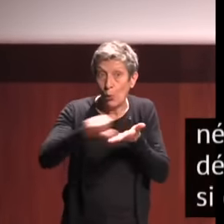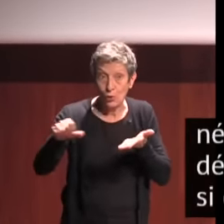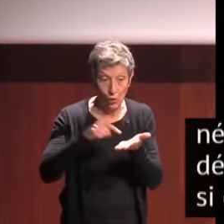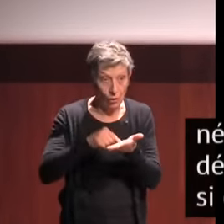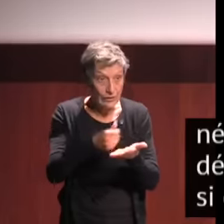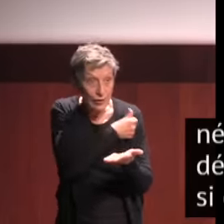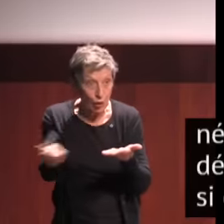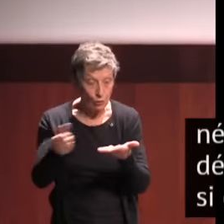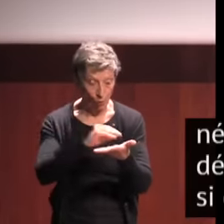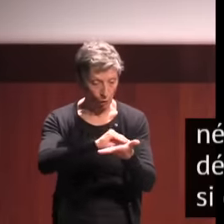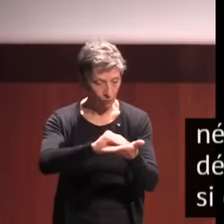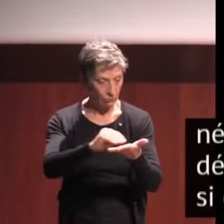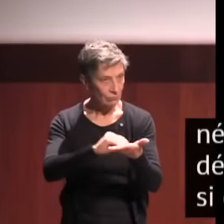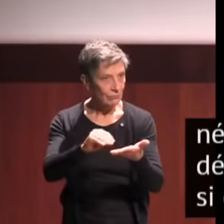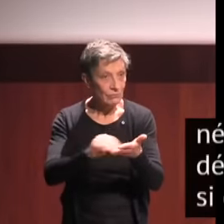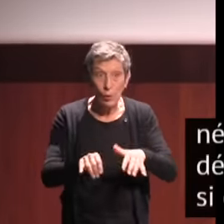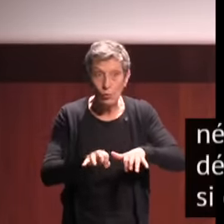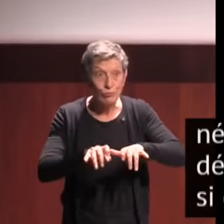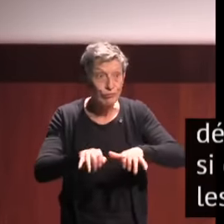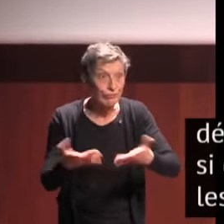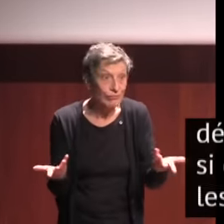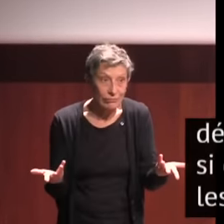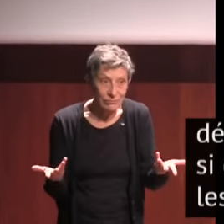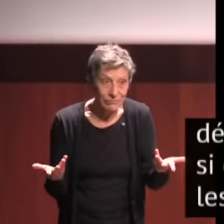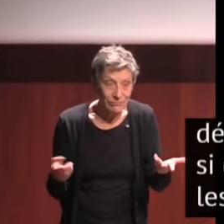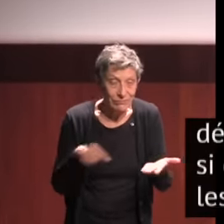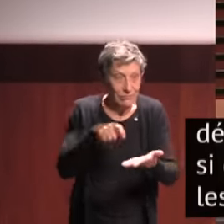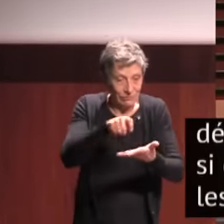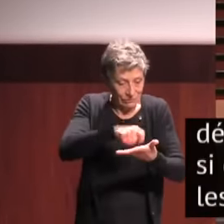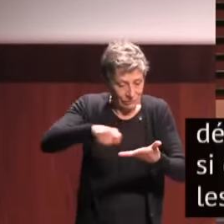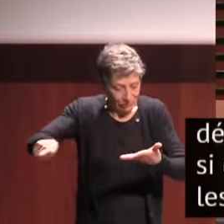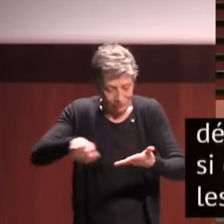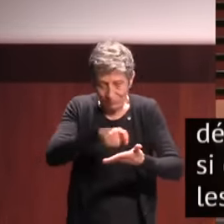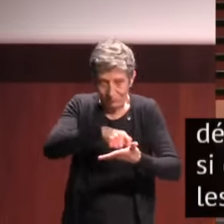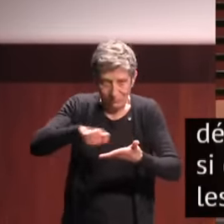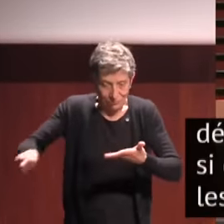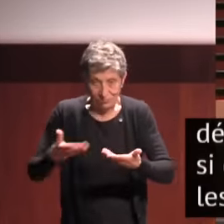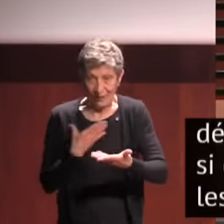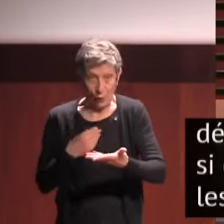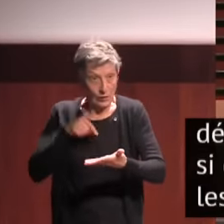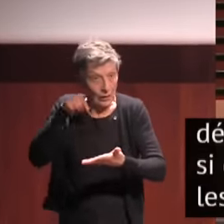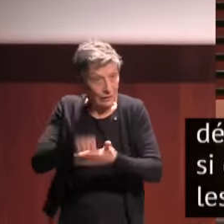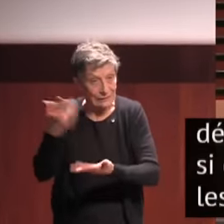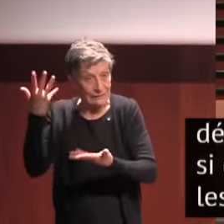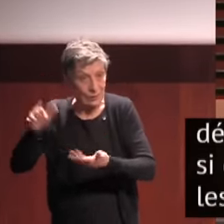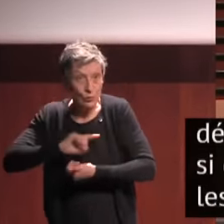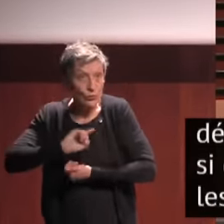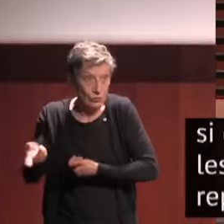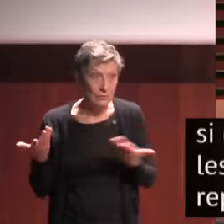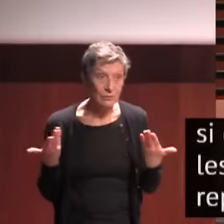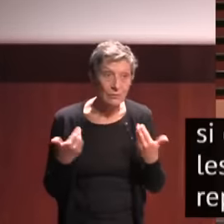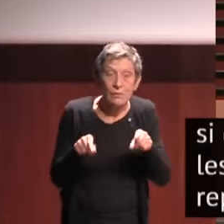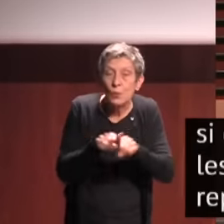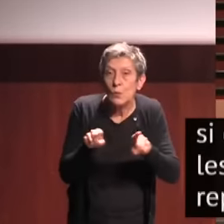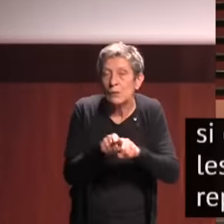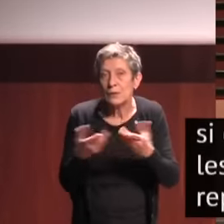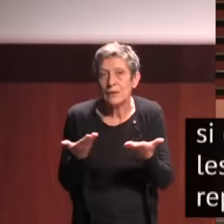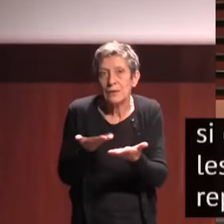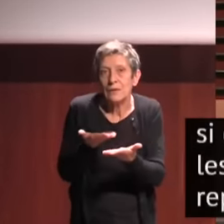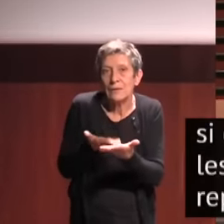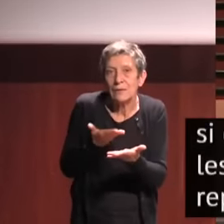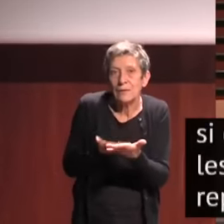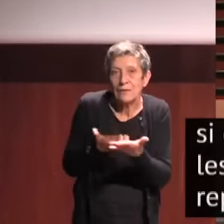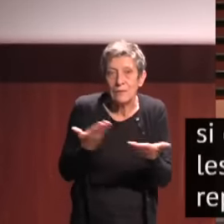scriptural. Ce geste ne peut être limité à la représentation graphique de la langue française, encore moins être relié à une